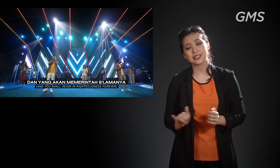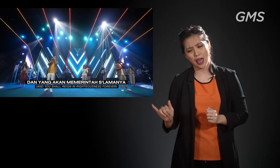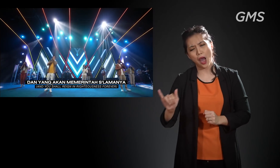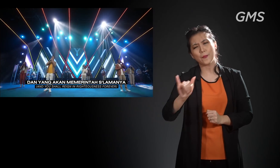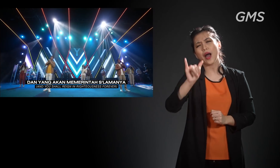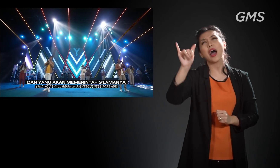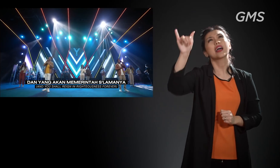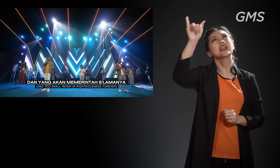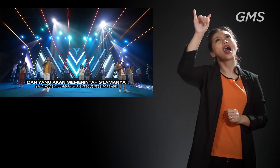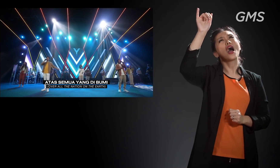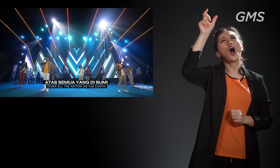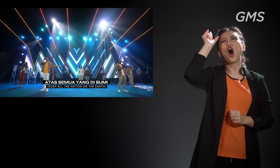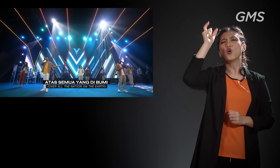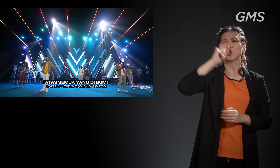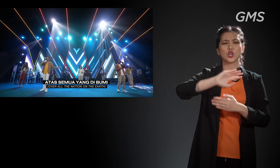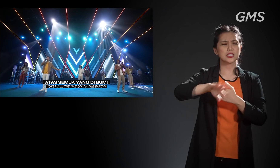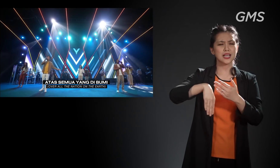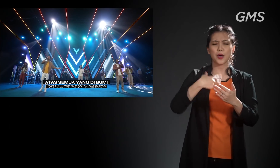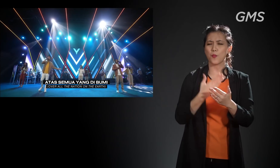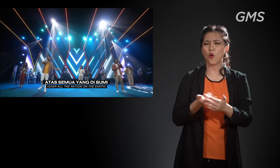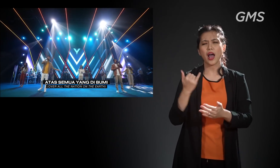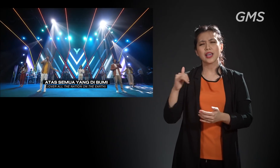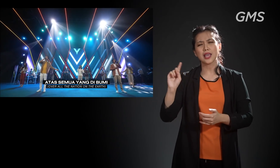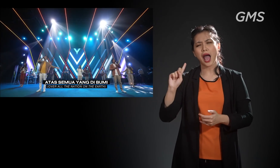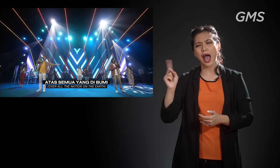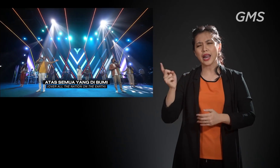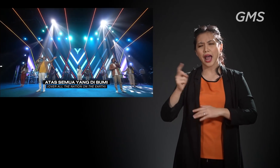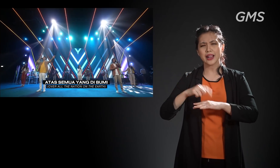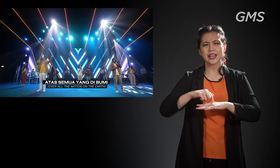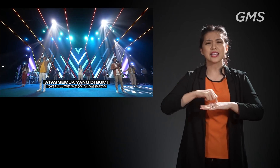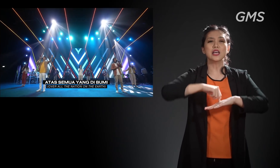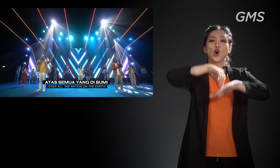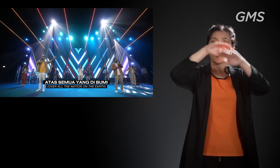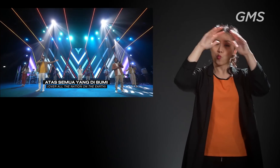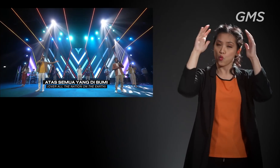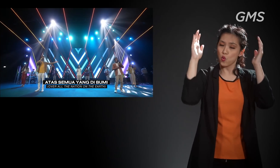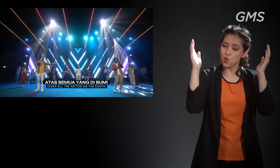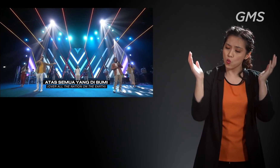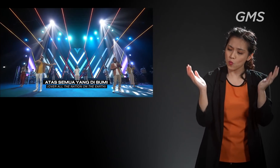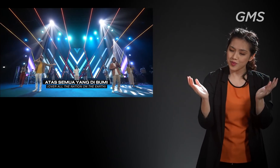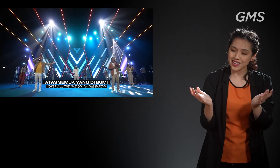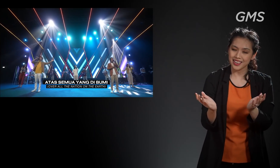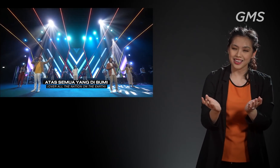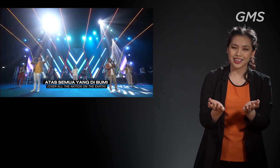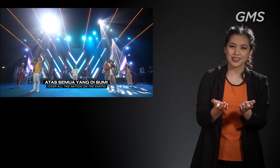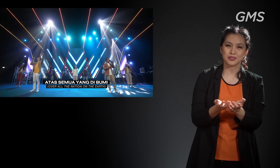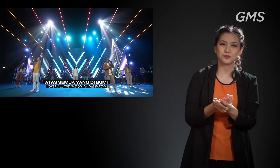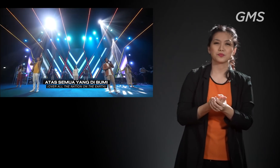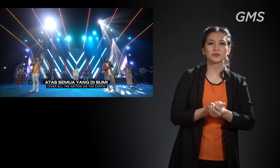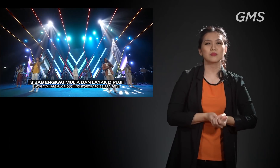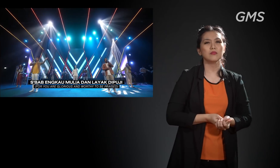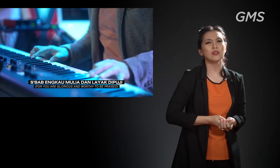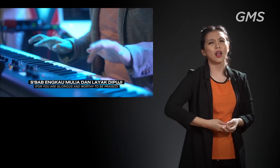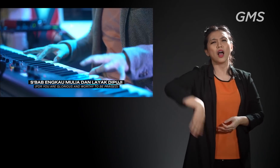memerintah selamanya atas semua yang di bumi. Sebab Kau